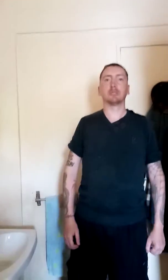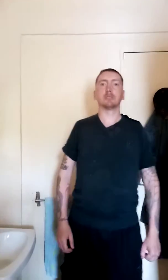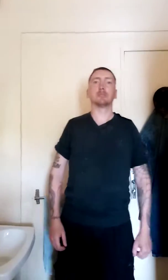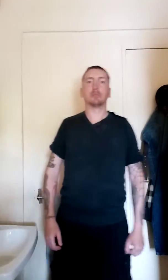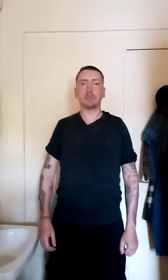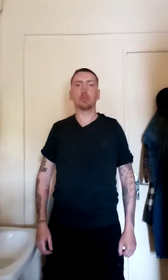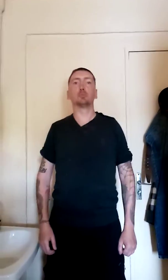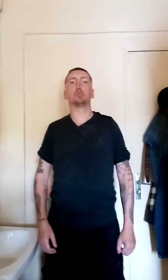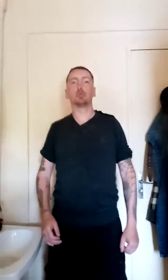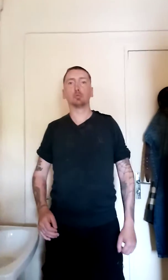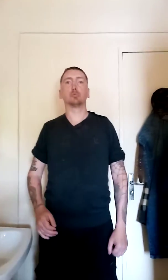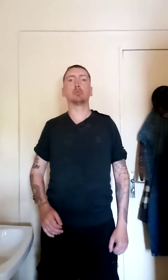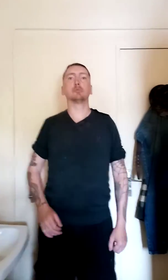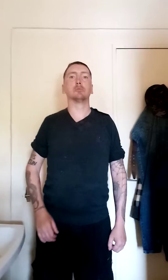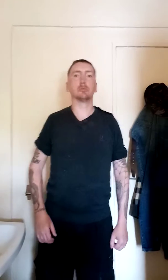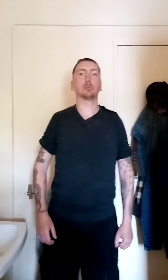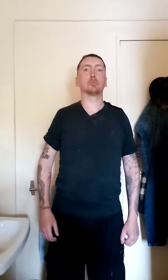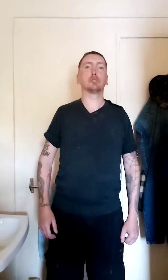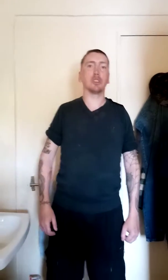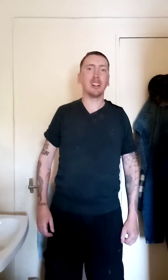Il manque juste une étincelle.